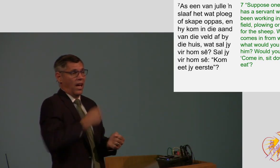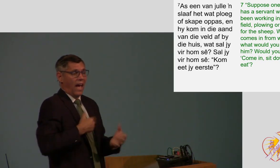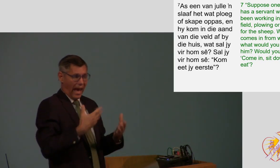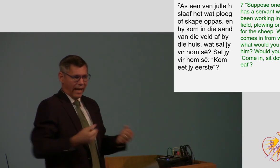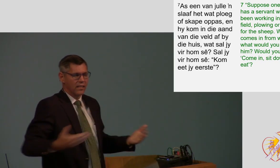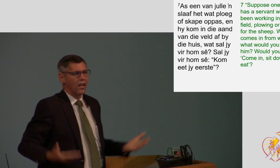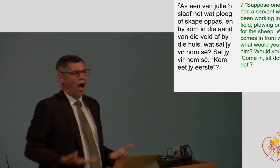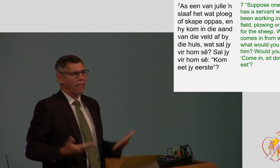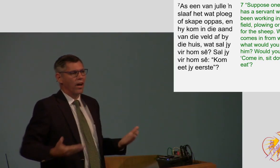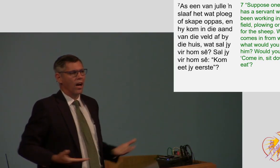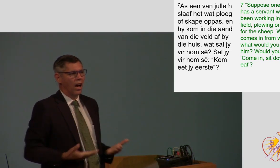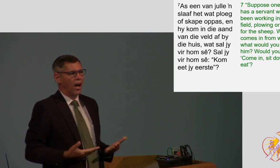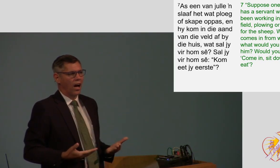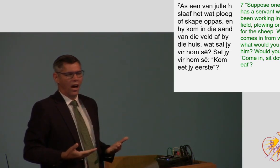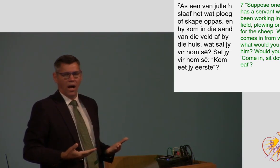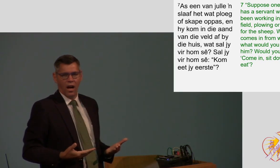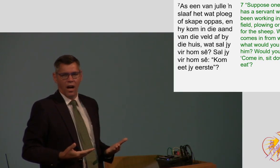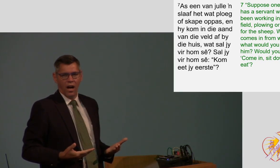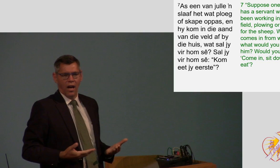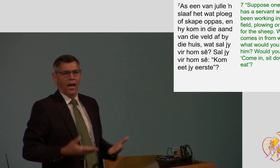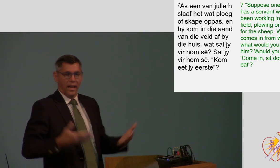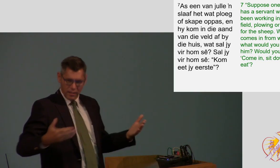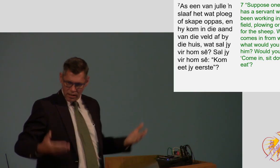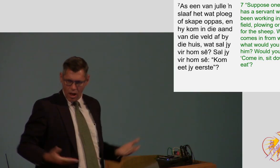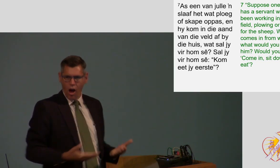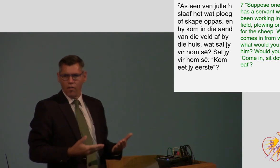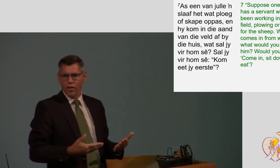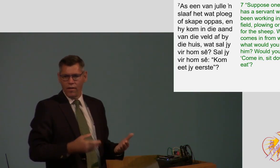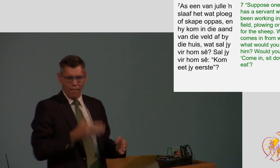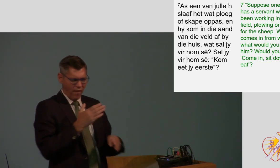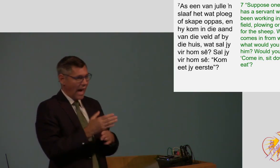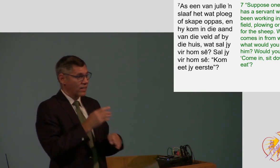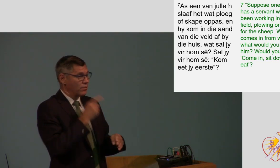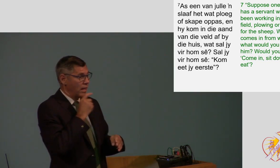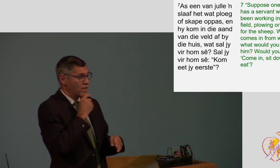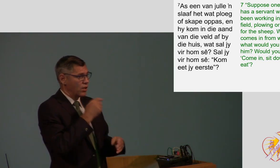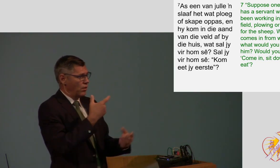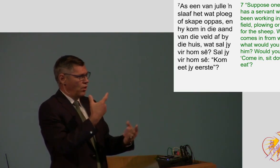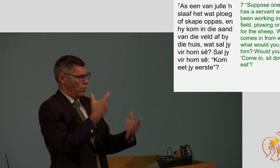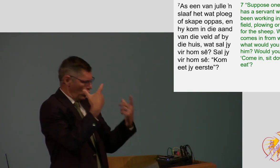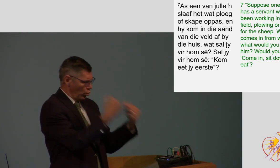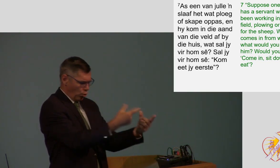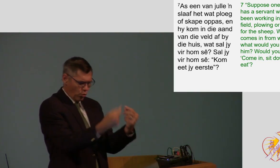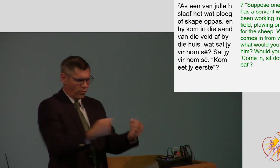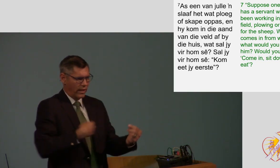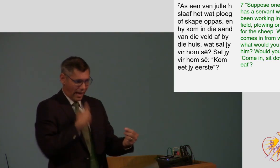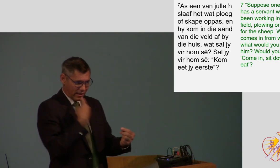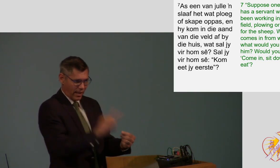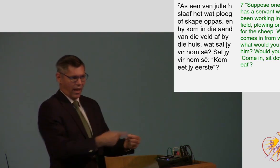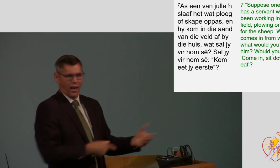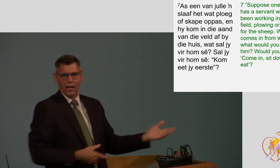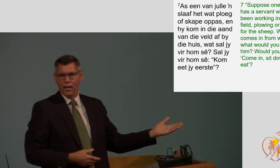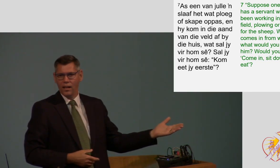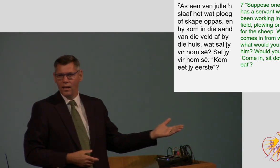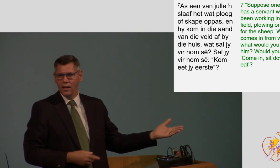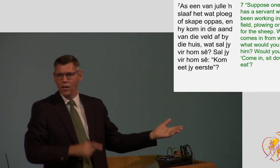het slawe. En slawe, werksmense moet doen wat ek sê.